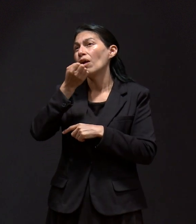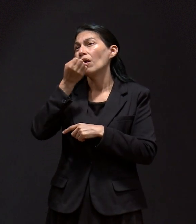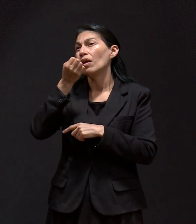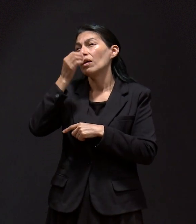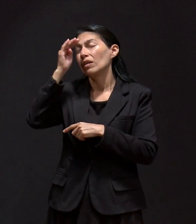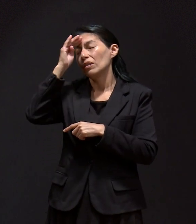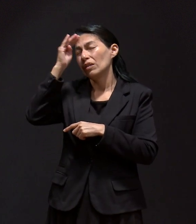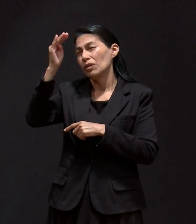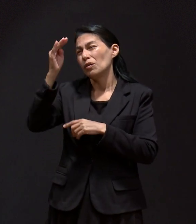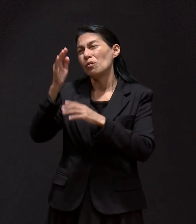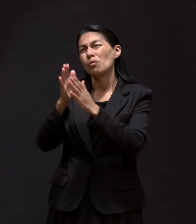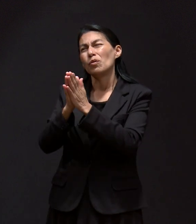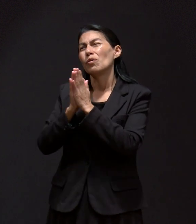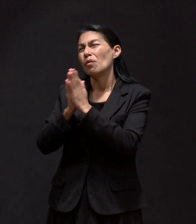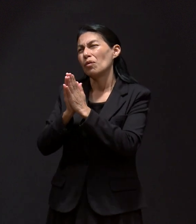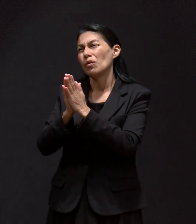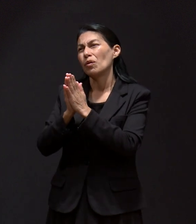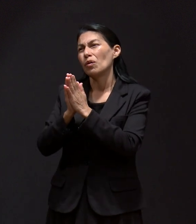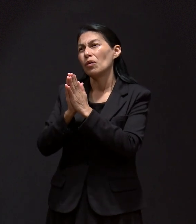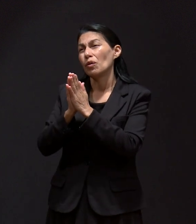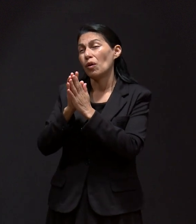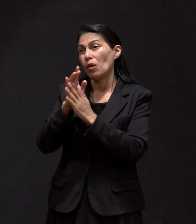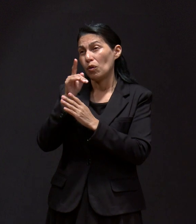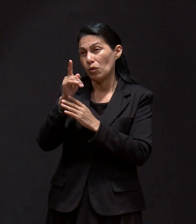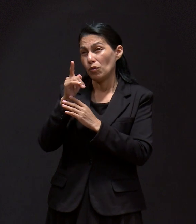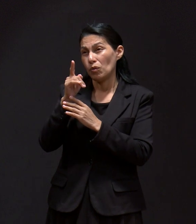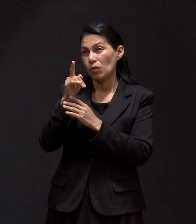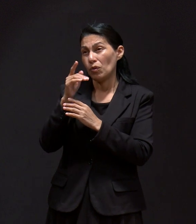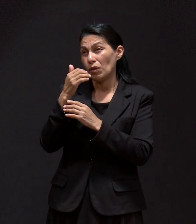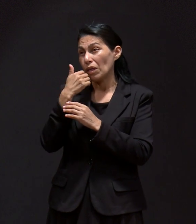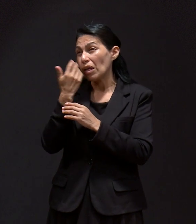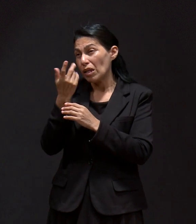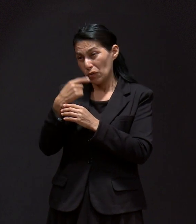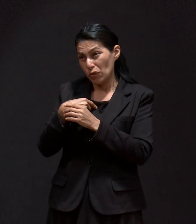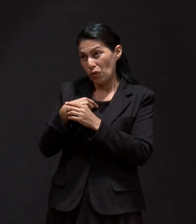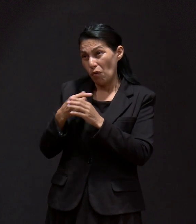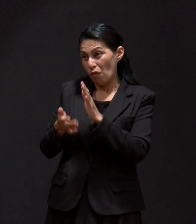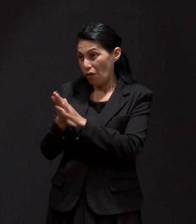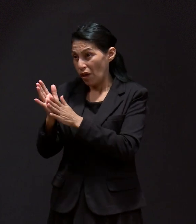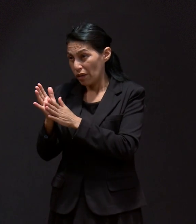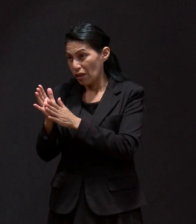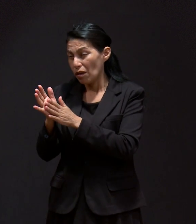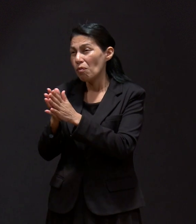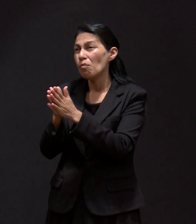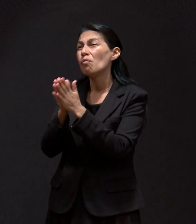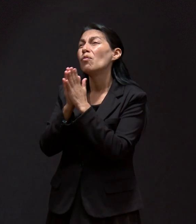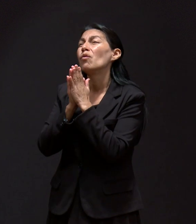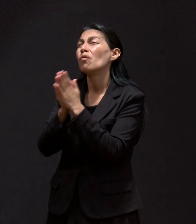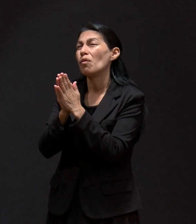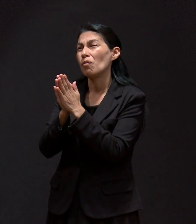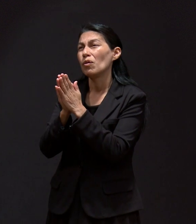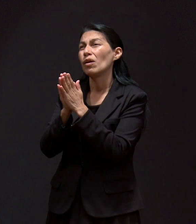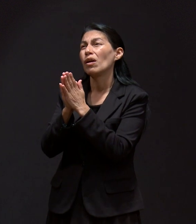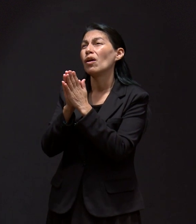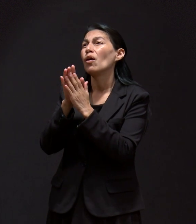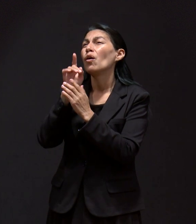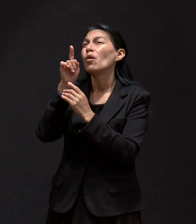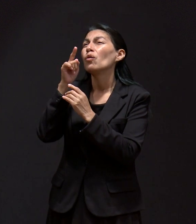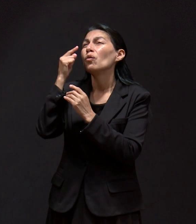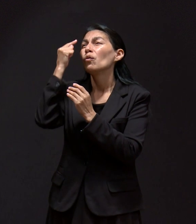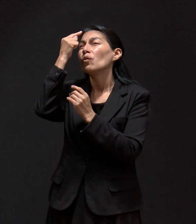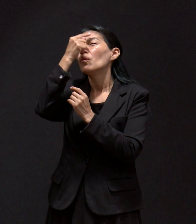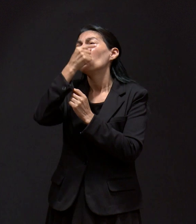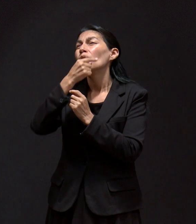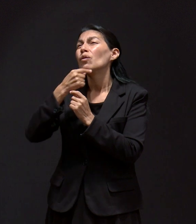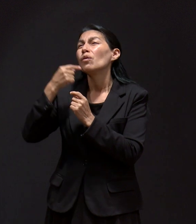me permitía ir me permitiera verlo al señor su rostro yo sé que era un atrevimiento muy grande